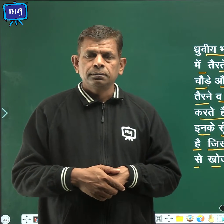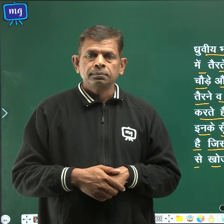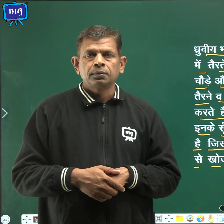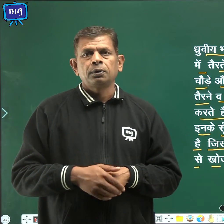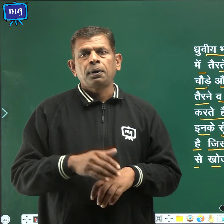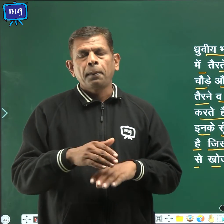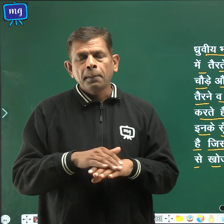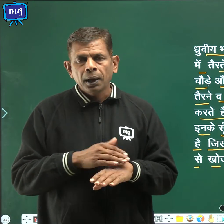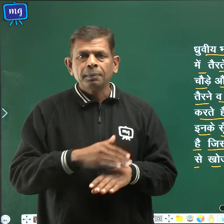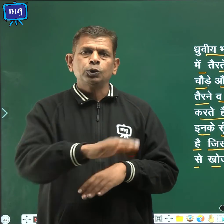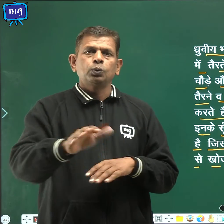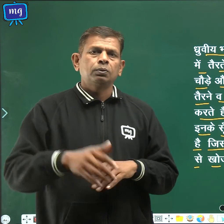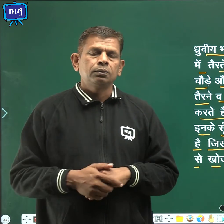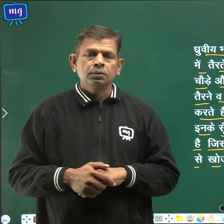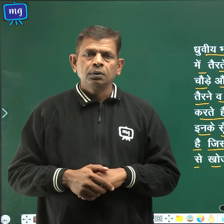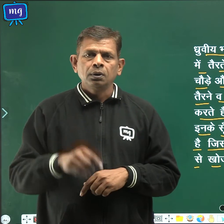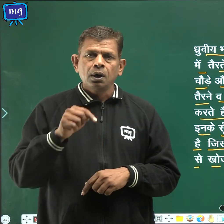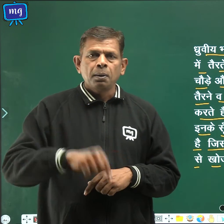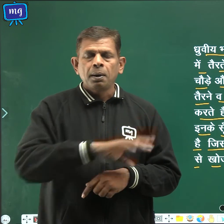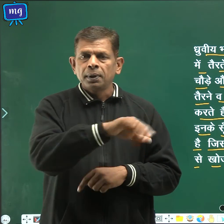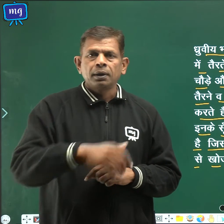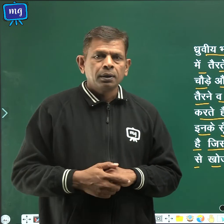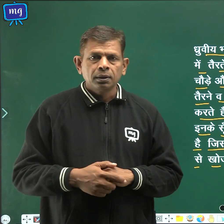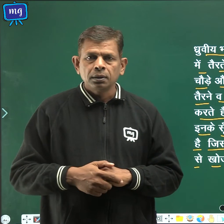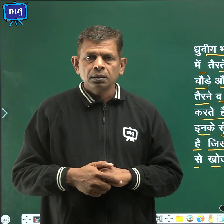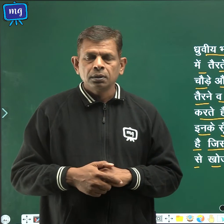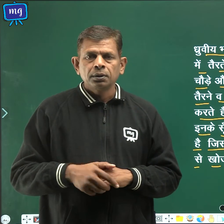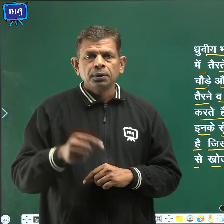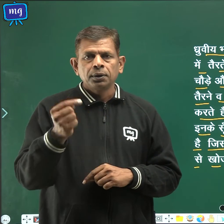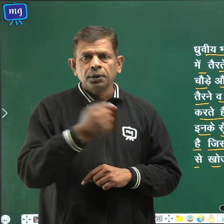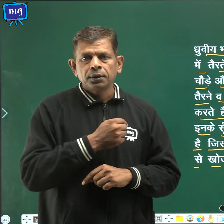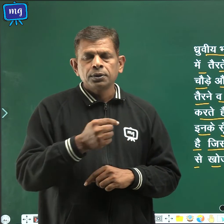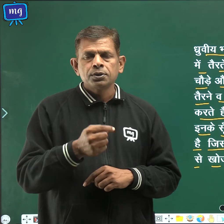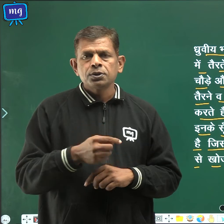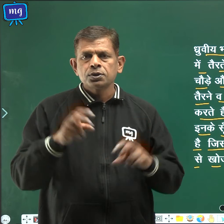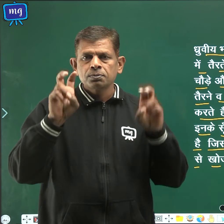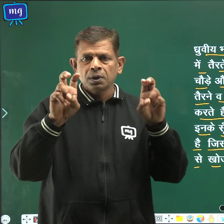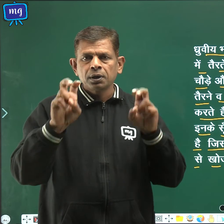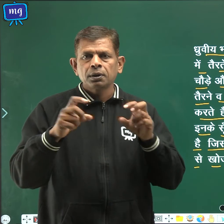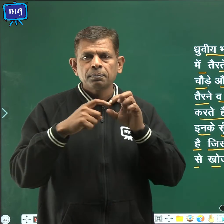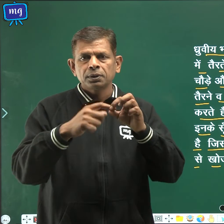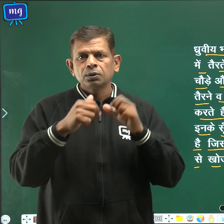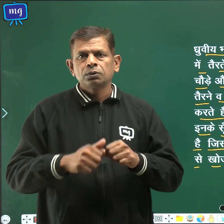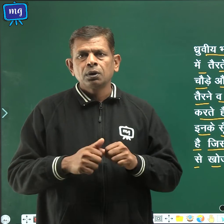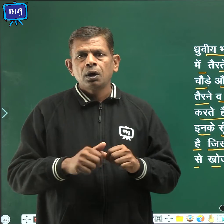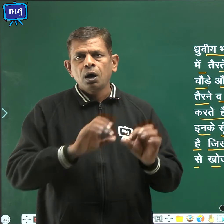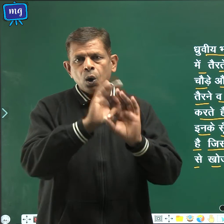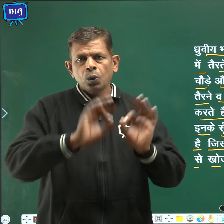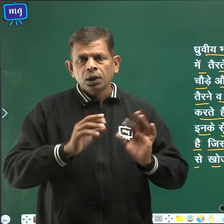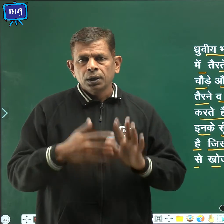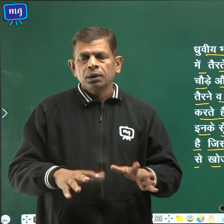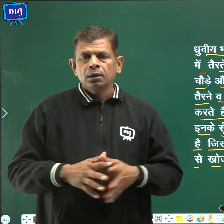तो प्यारे बच्चों, अब हमने इस पाठ के प्रश्न उत्तर पूरे कर लिए